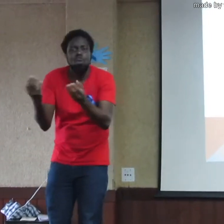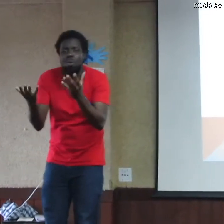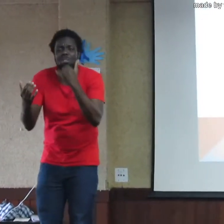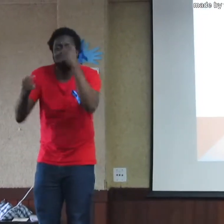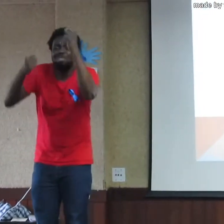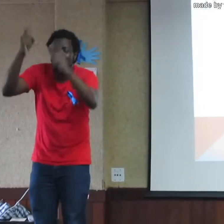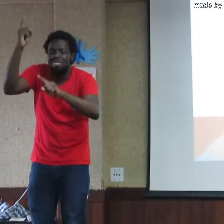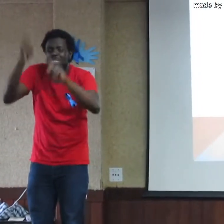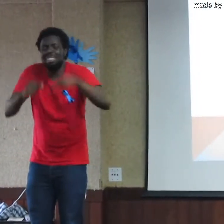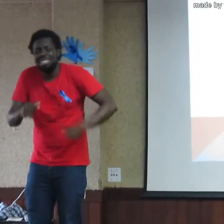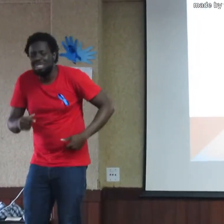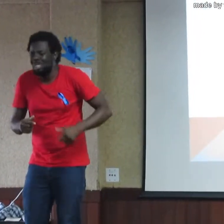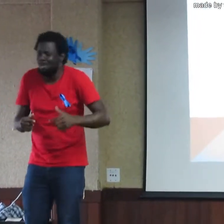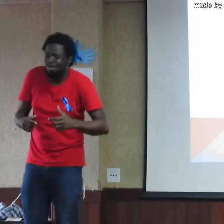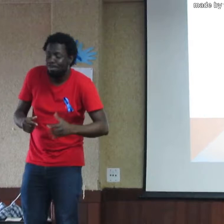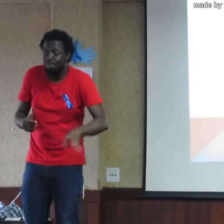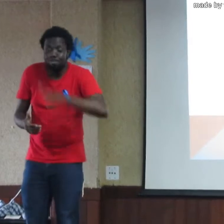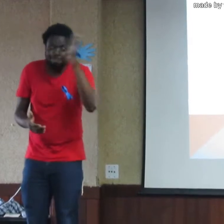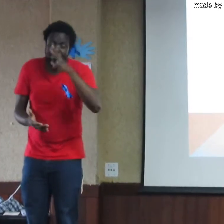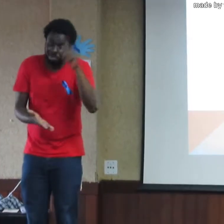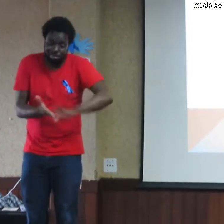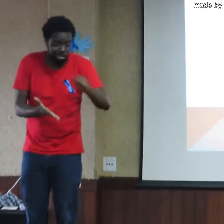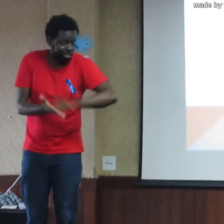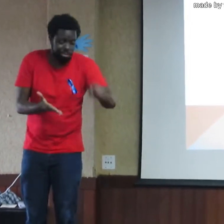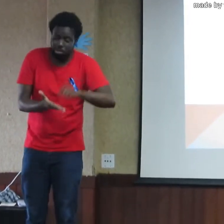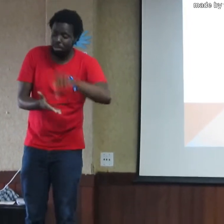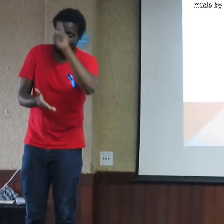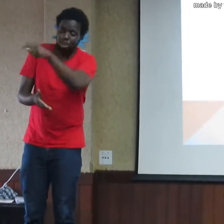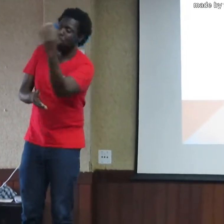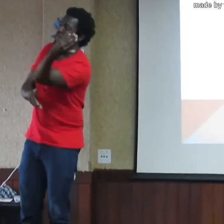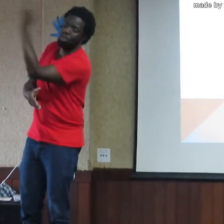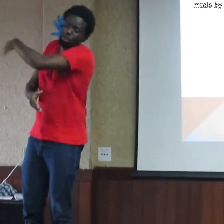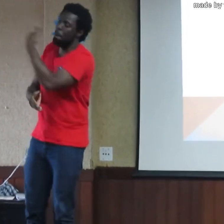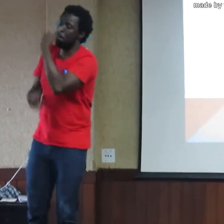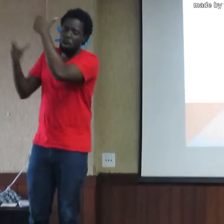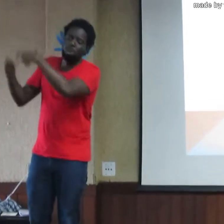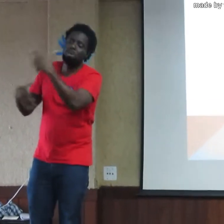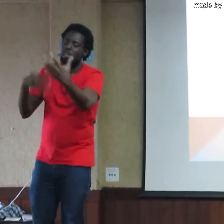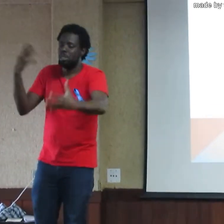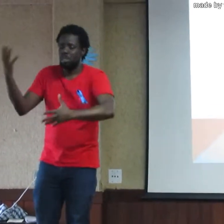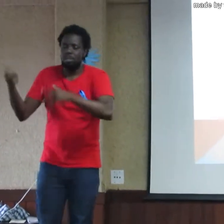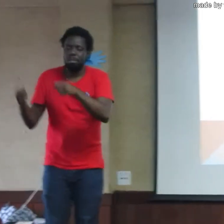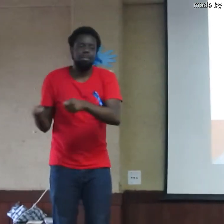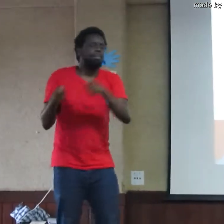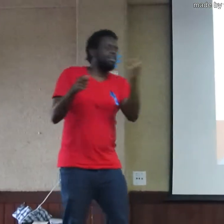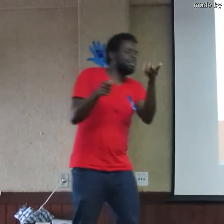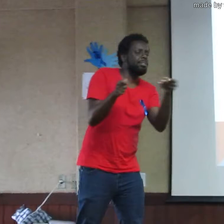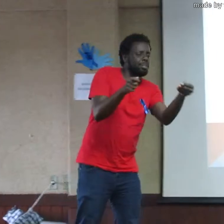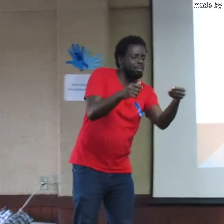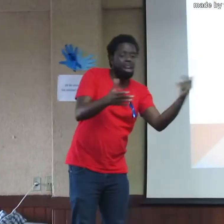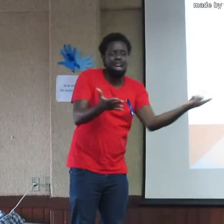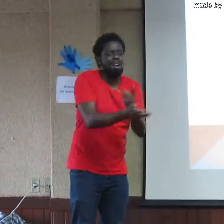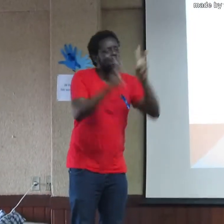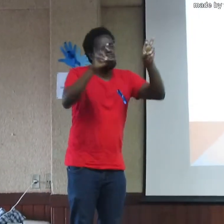começa a ter uma decepção, onde esse profissional não sabe se comunicar em língua de sinais, e às vezes a gente passa uma informação de